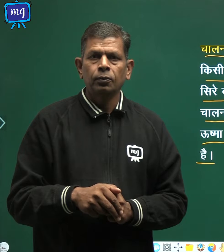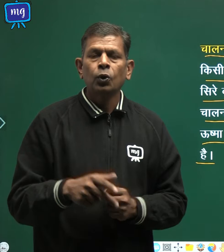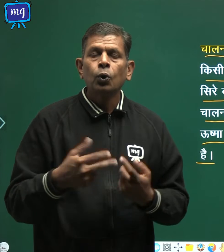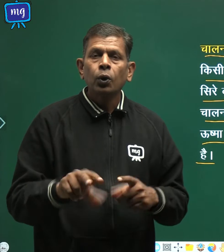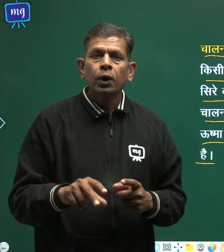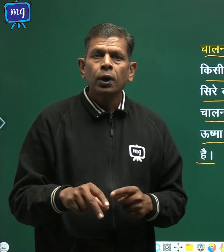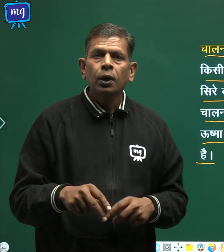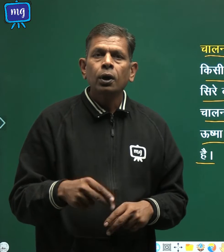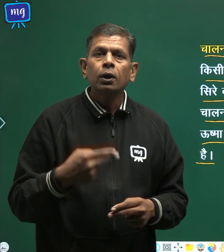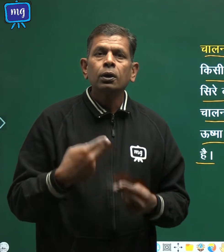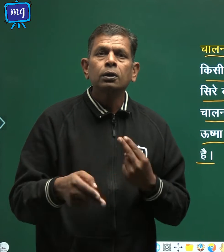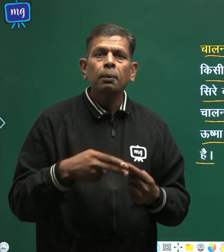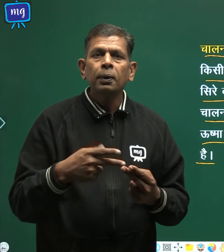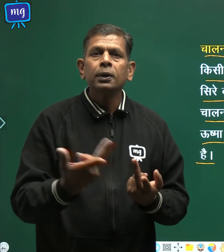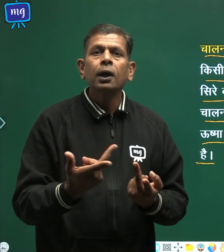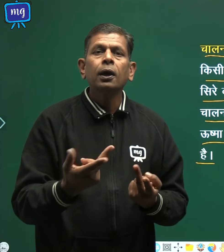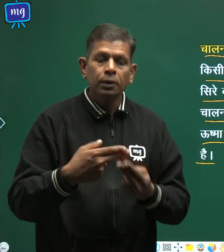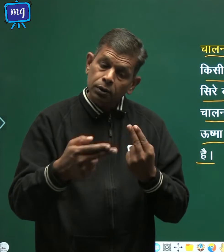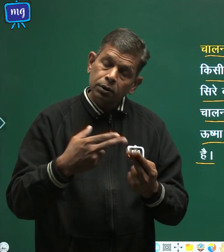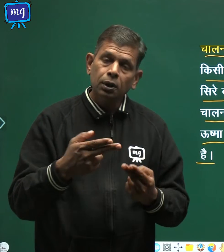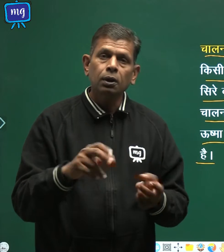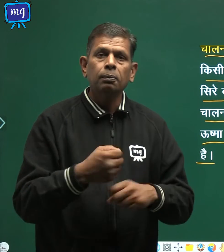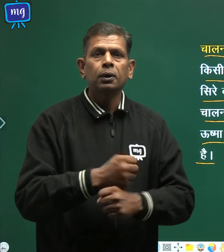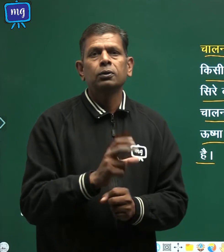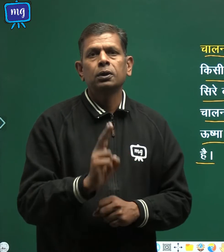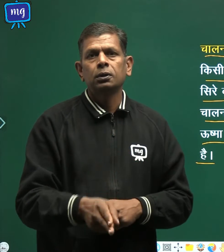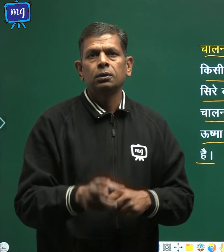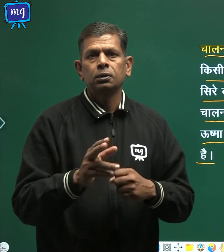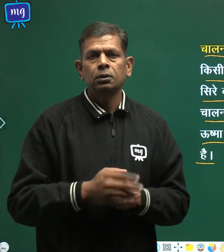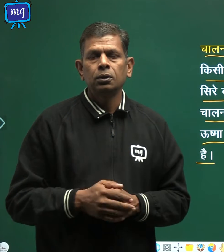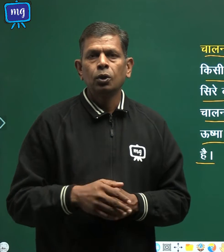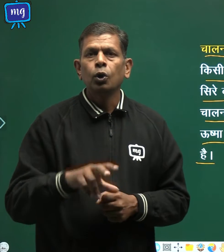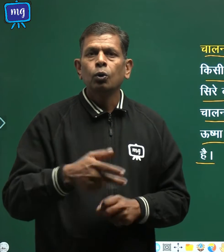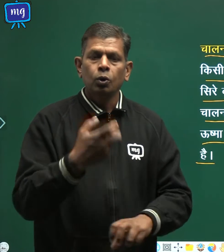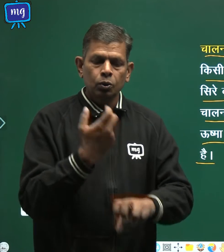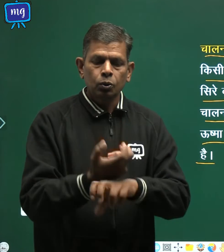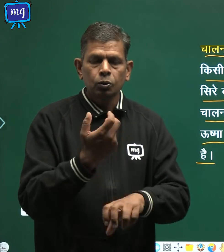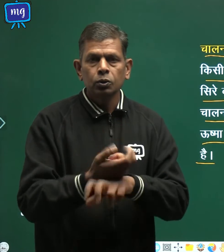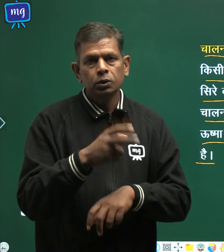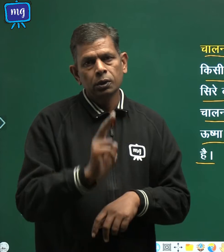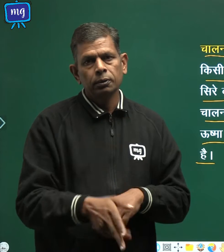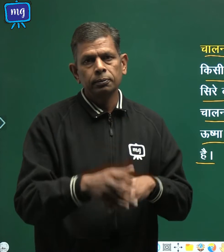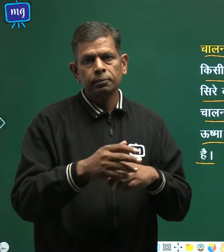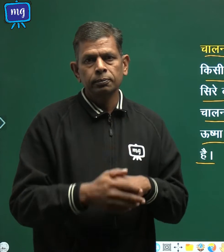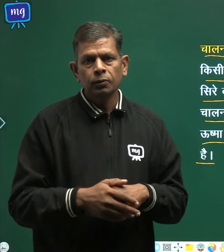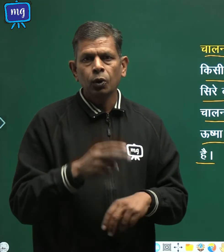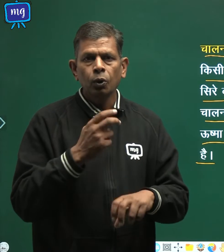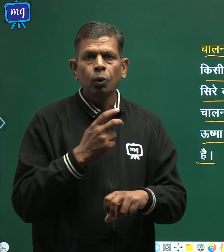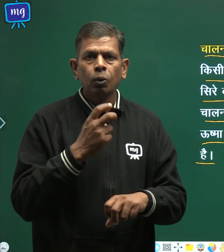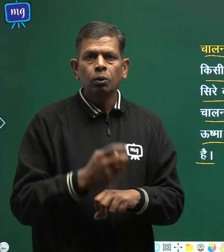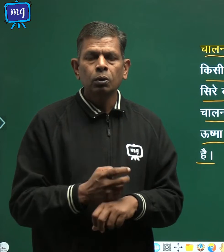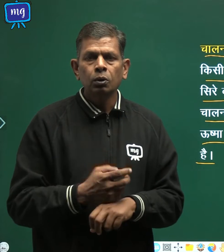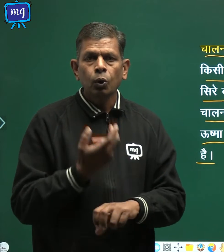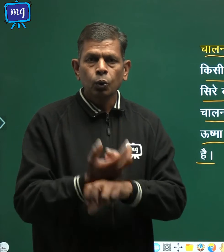क्योंकि चम्मच स्टील का होता है और वो ठोस है। ठोस में ऊष्मा